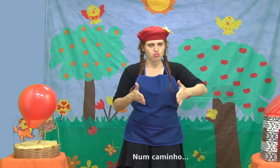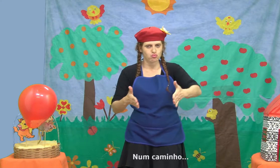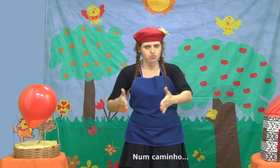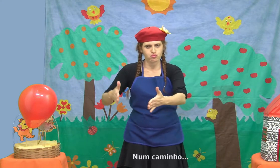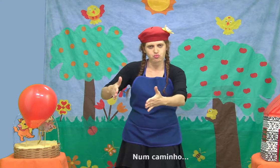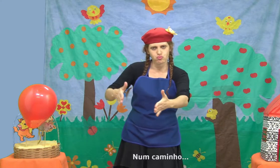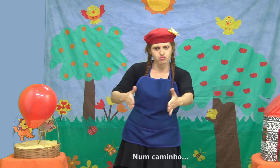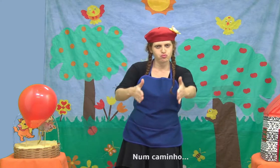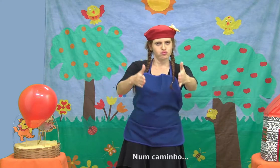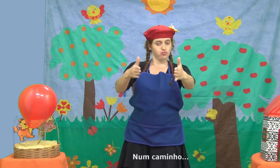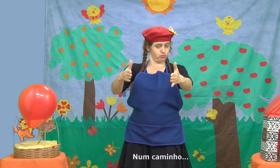caminho